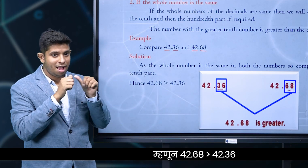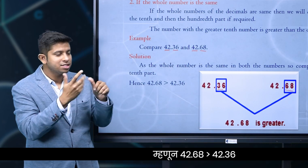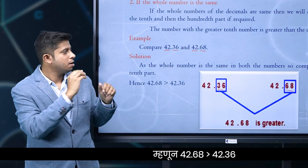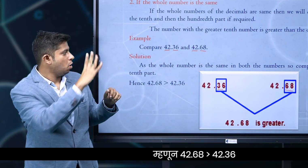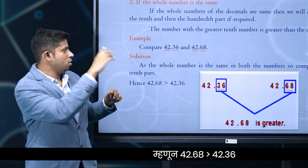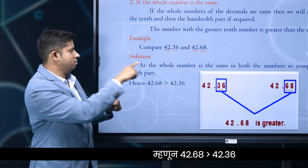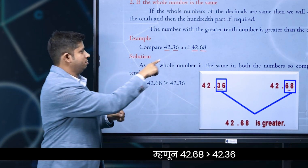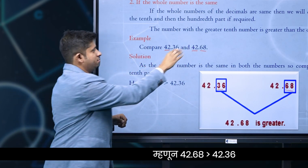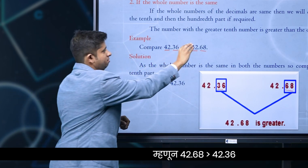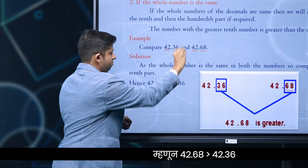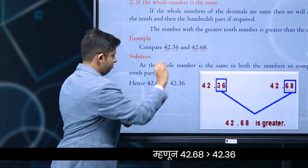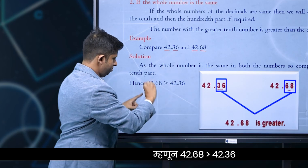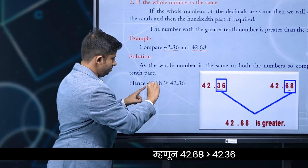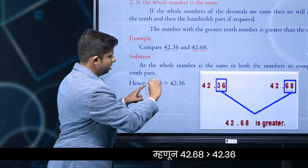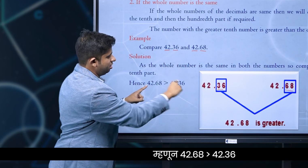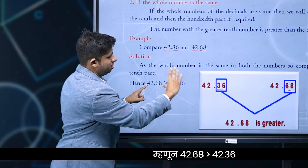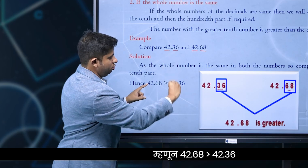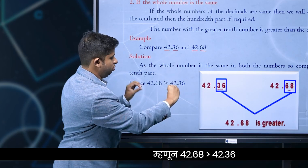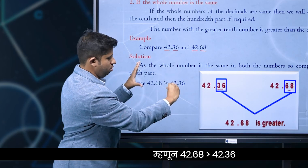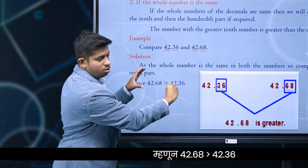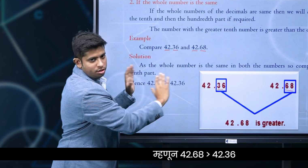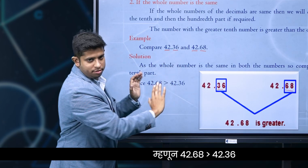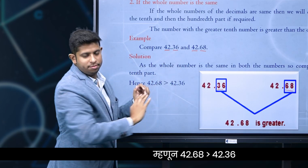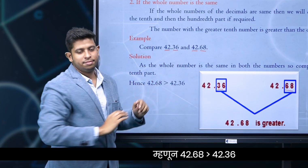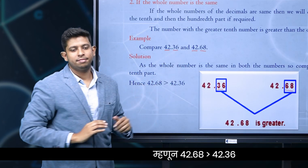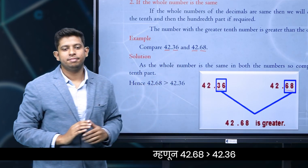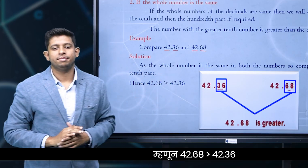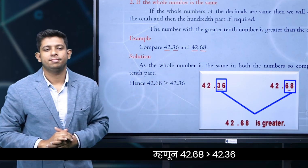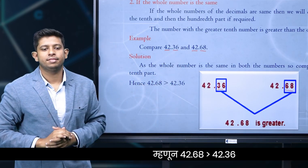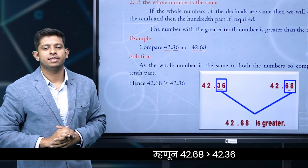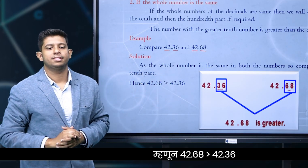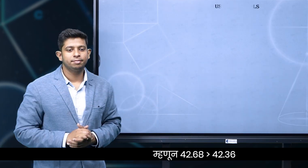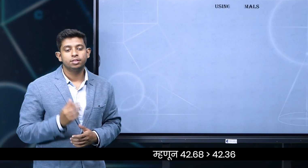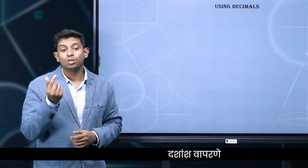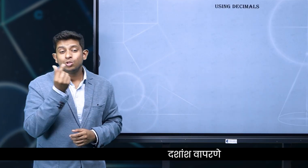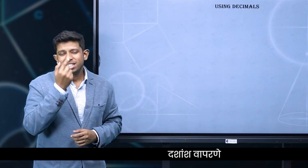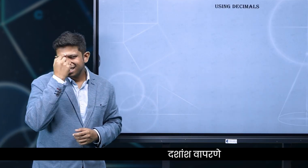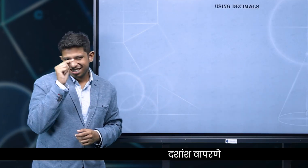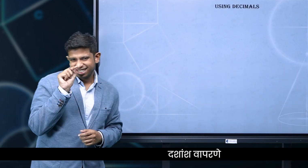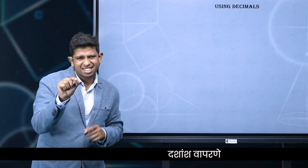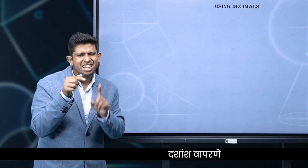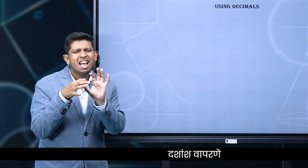म्हणून 42.68 मोठे आहे 42.36 पेक्षा. दशांश वापरणे.